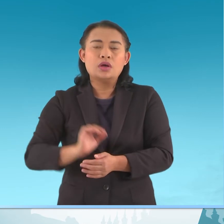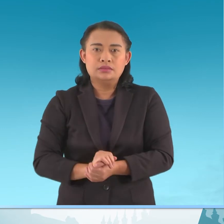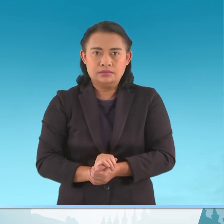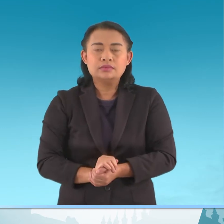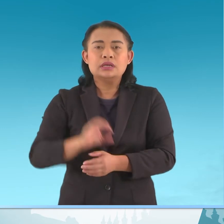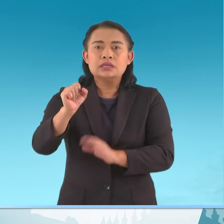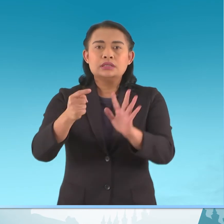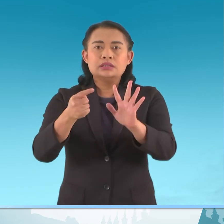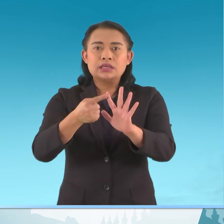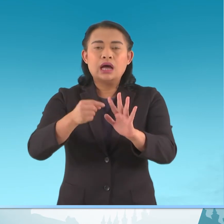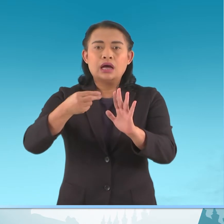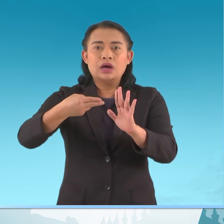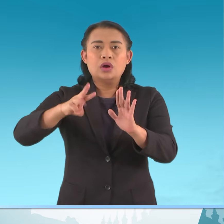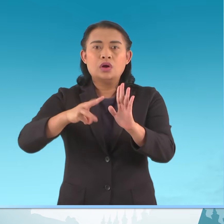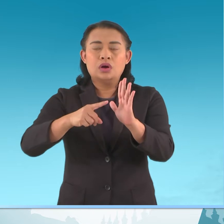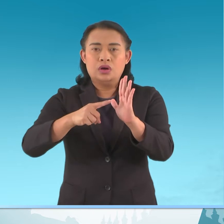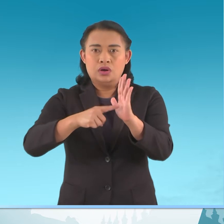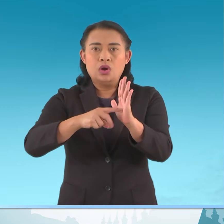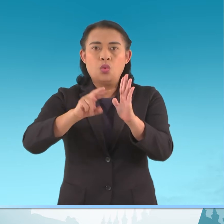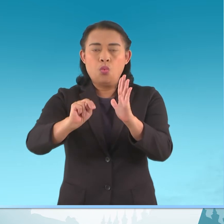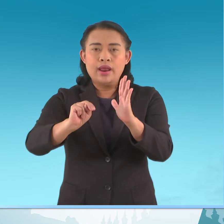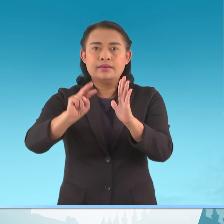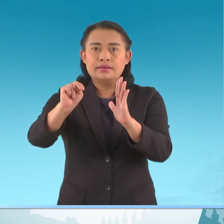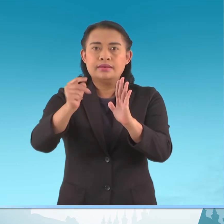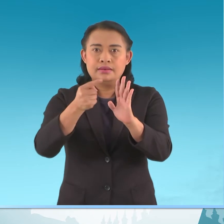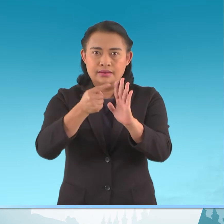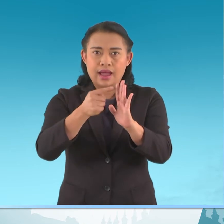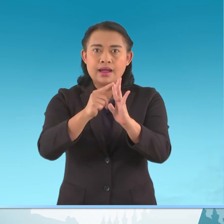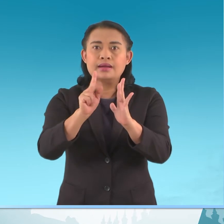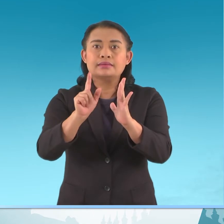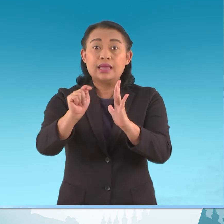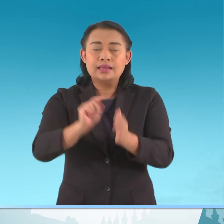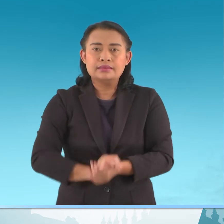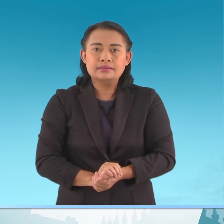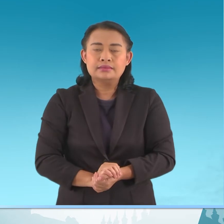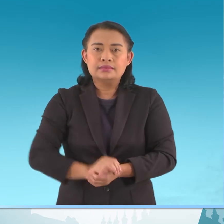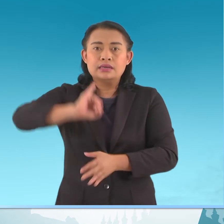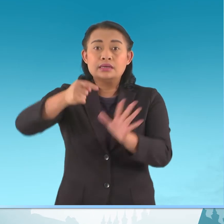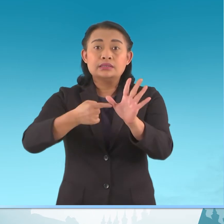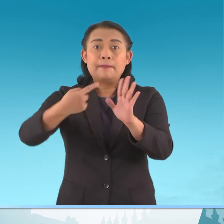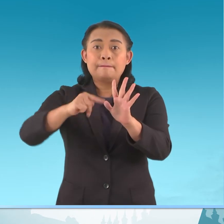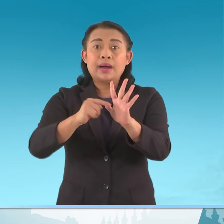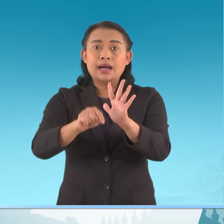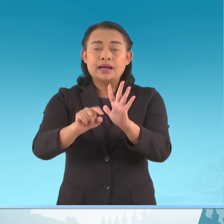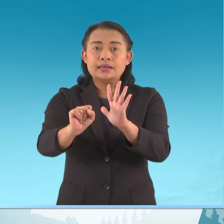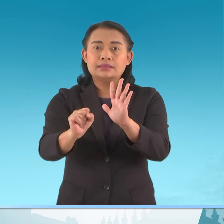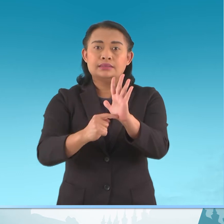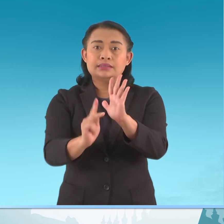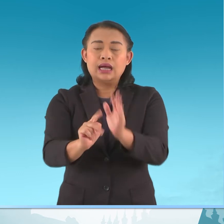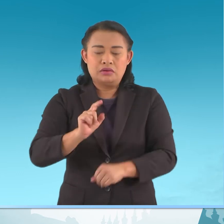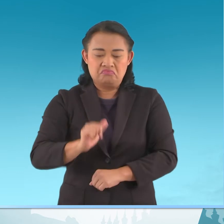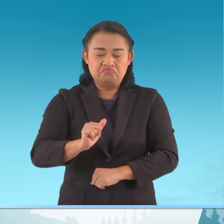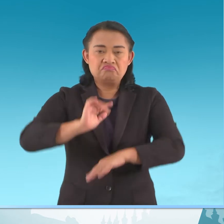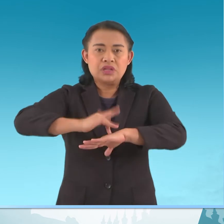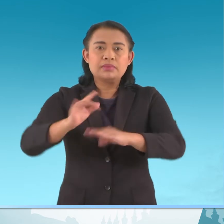เมืองสะหวันนะเขตนั่นเองครับสำหรับแขวงจำปาสักนั้นถือว่ามีความอุดมสมบูรณ์ทางธรรมชาติและแหล่ง